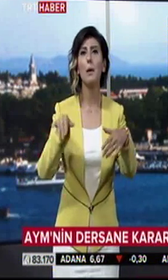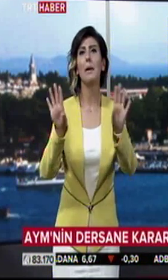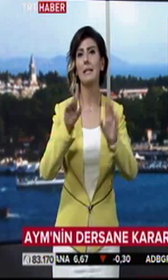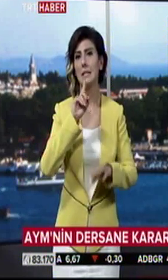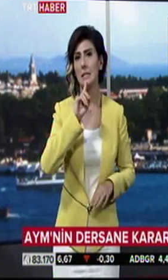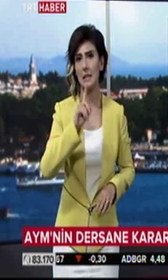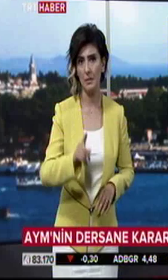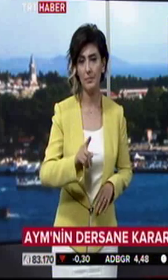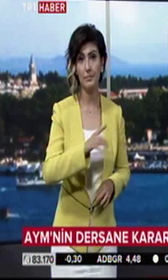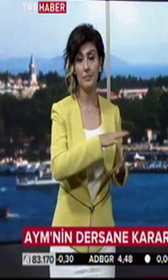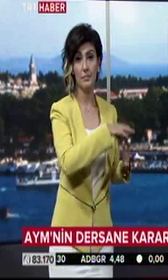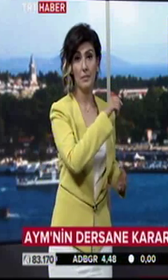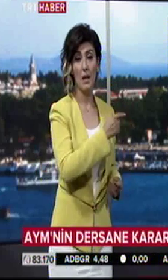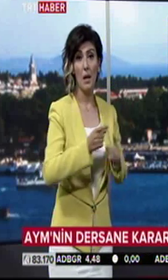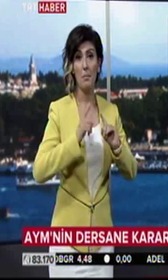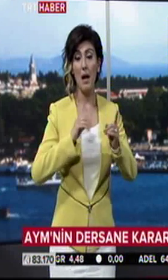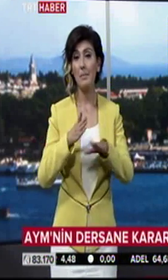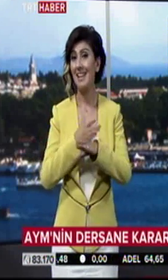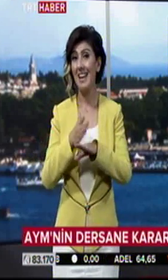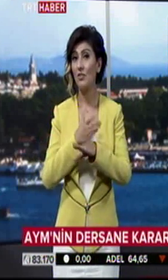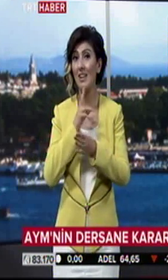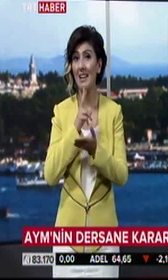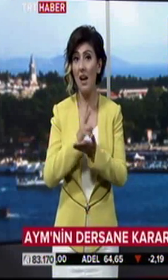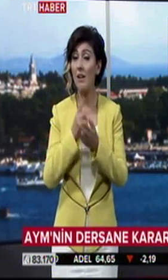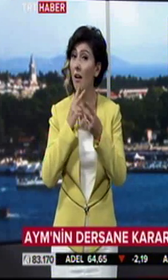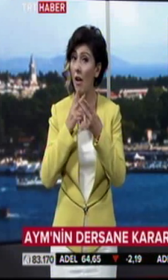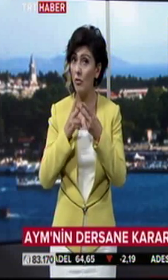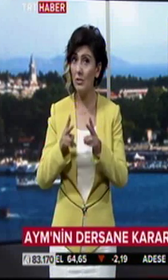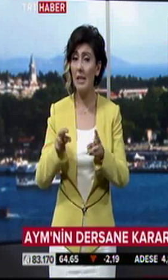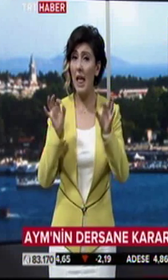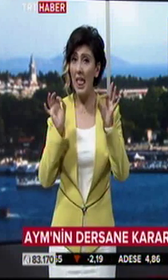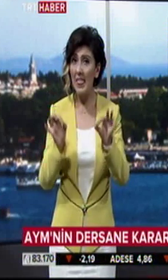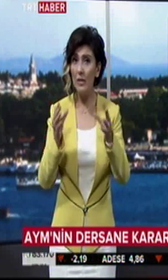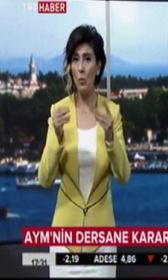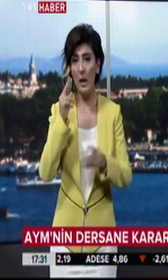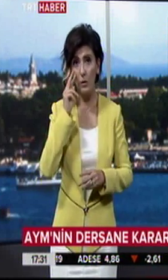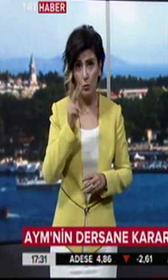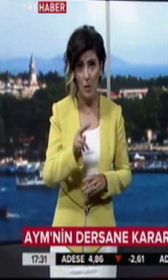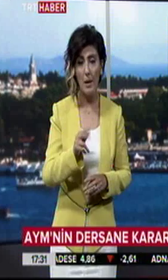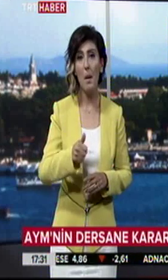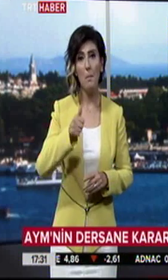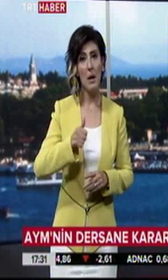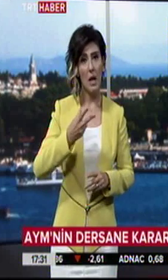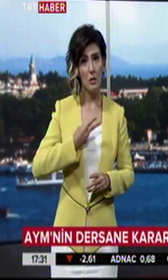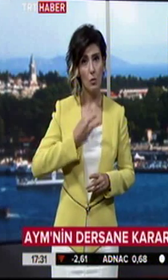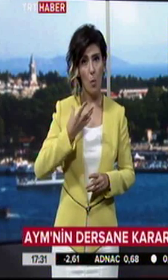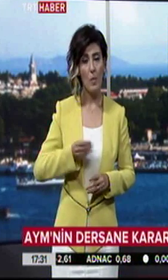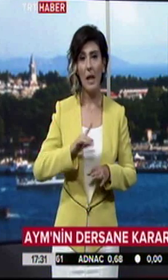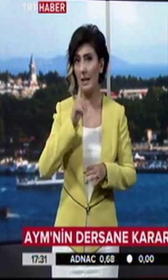konuştu. Avcı, "Mahkeme gerekçeli kararını açıklasın, net olarak görelim, bakanlık olarak ne yapmamız